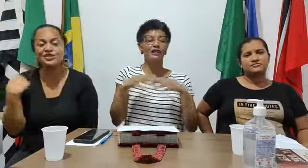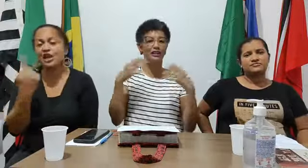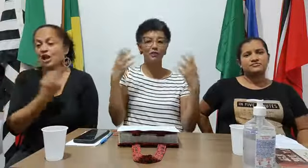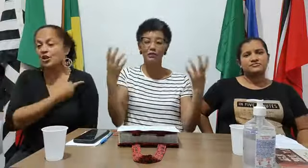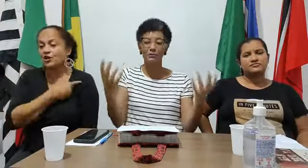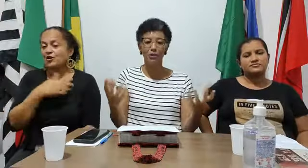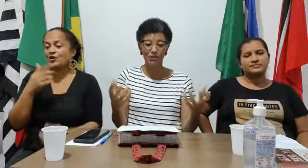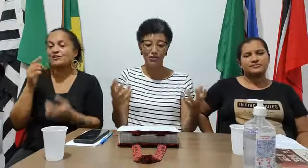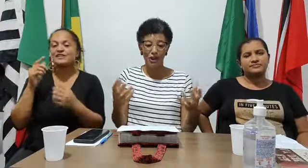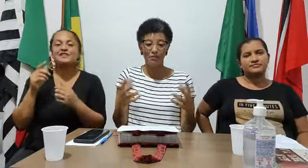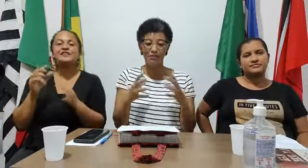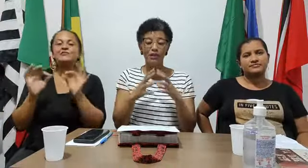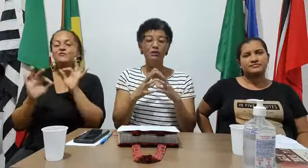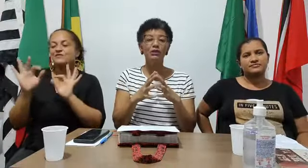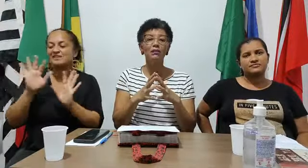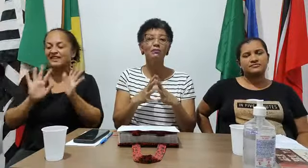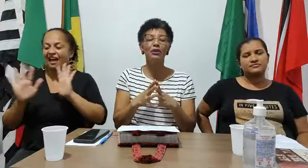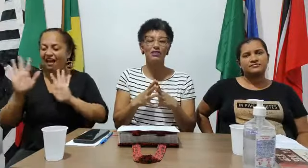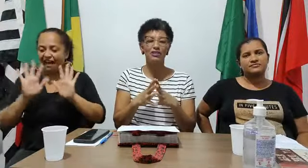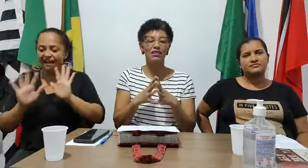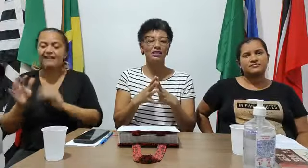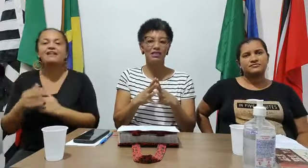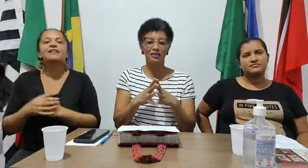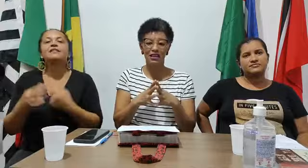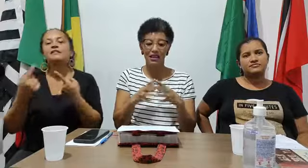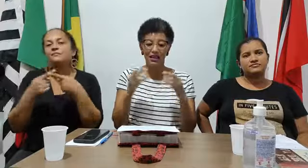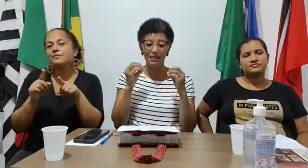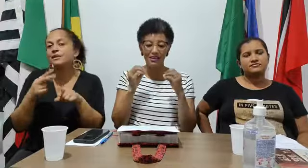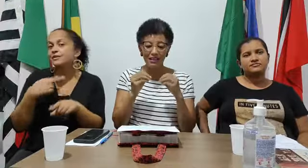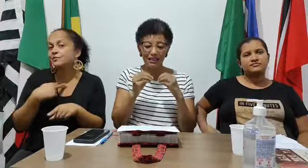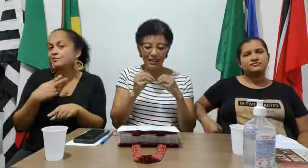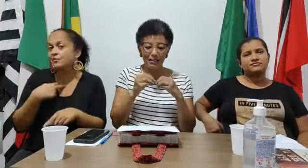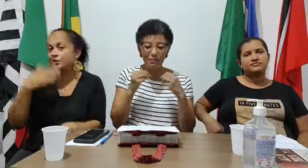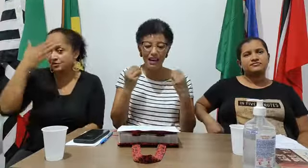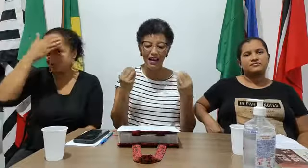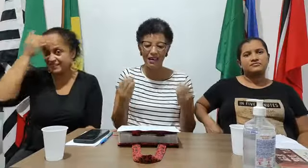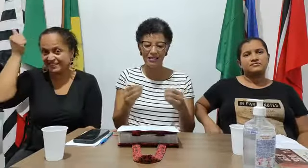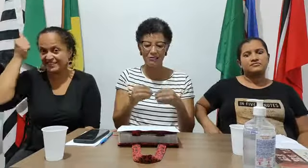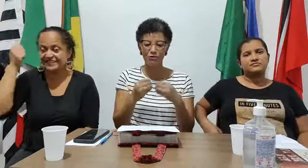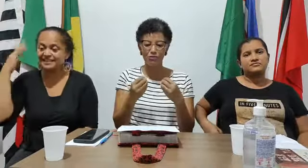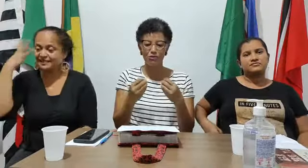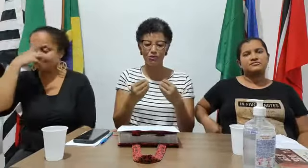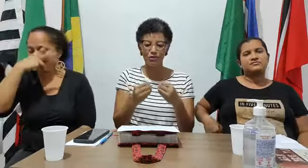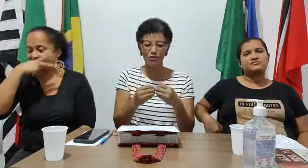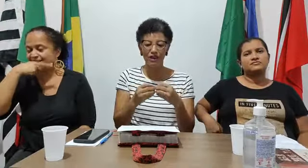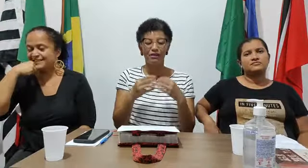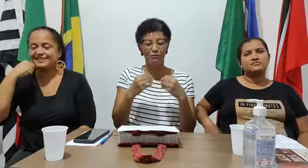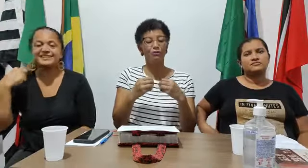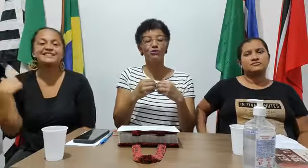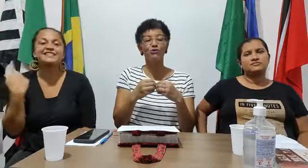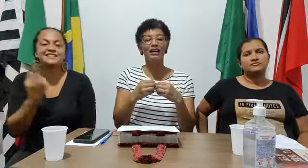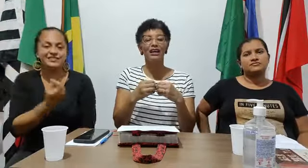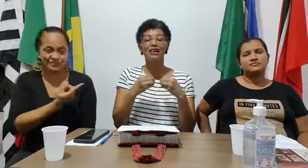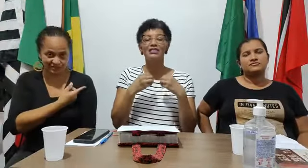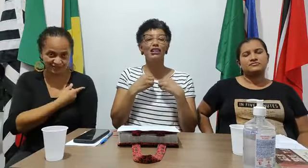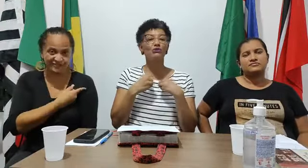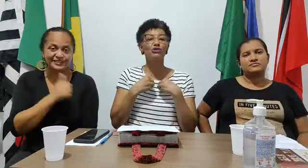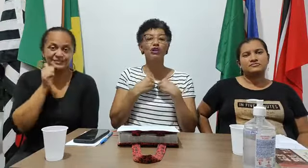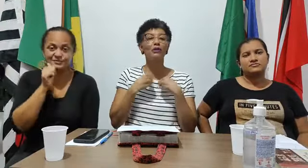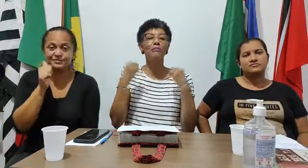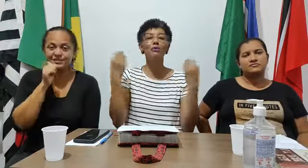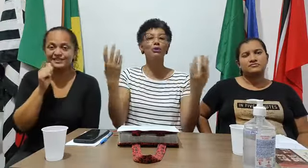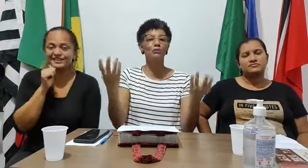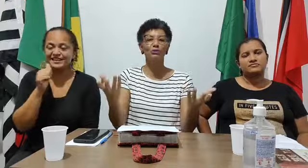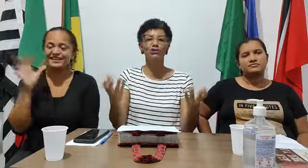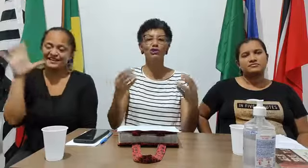realidade, daquilo que pode, mas você nunca pode se esquecer que a verdadeira beleza, formosura está no